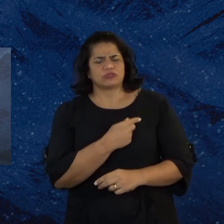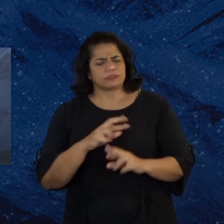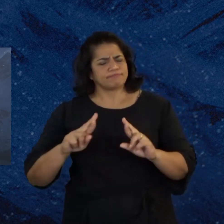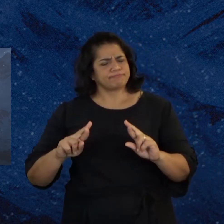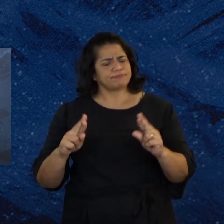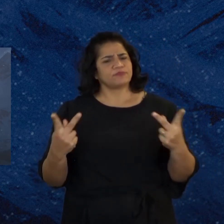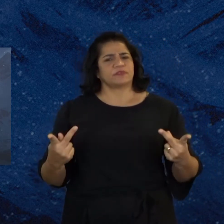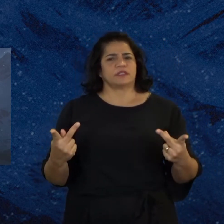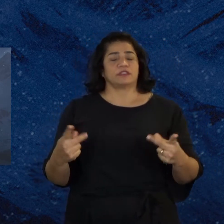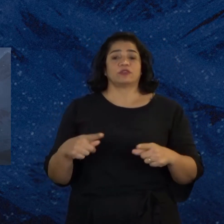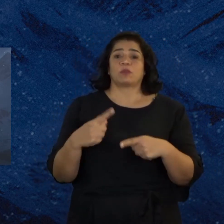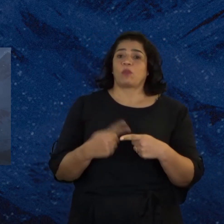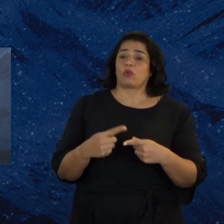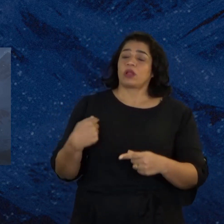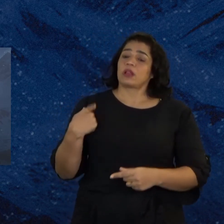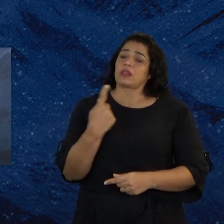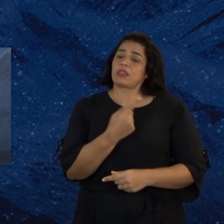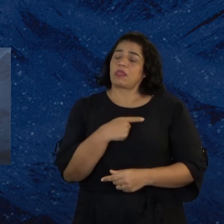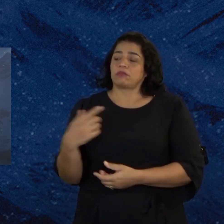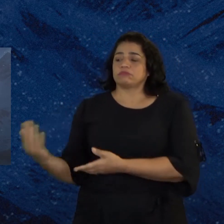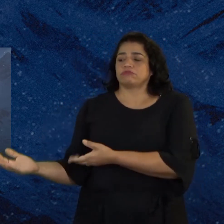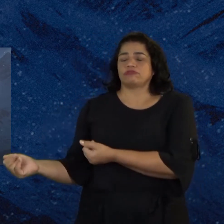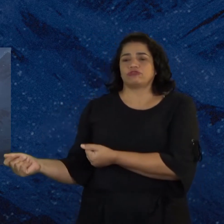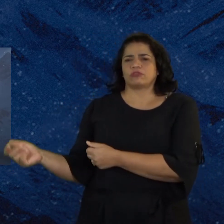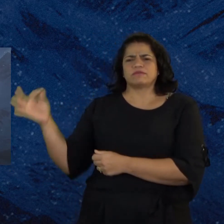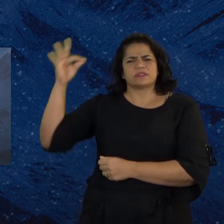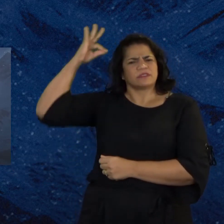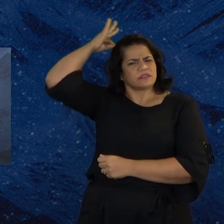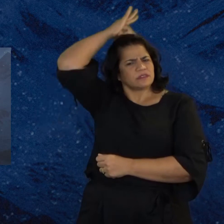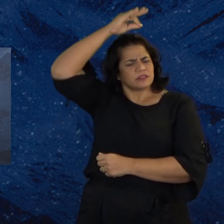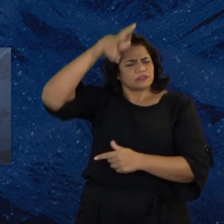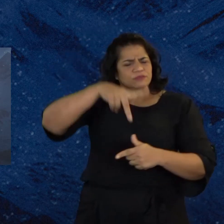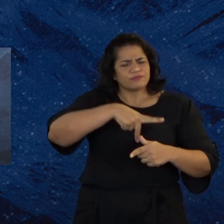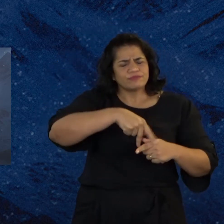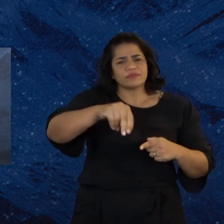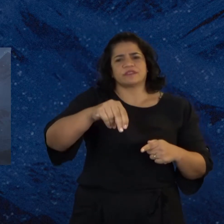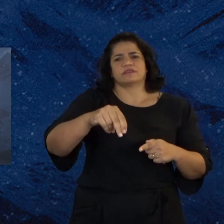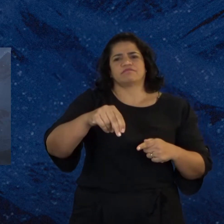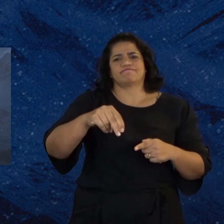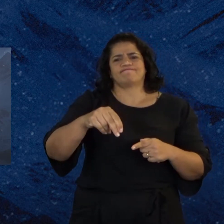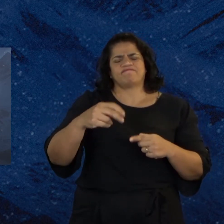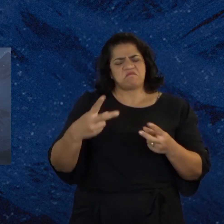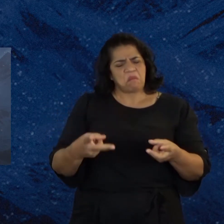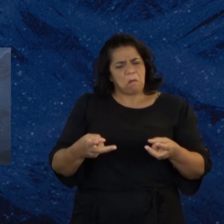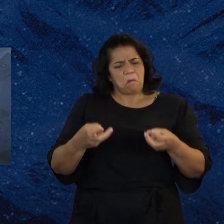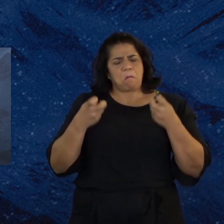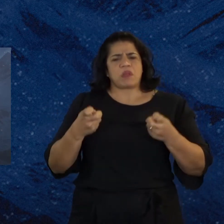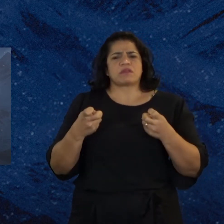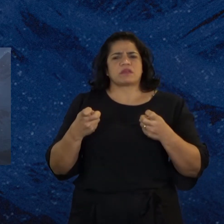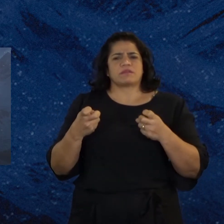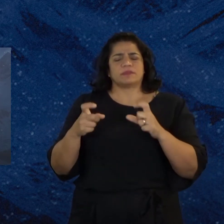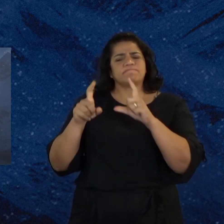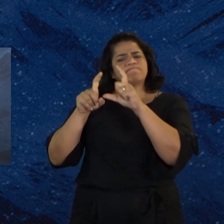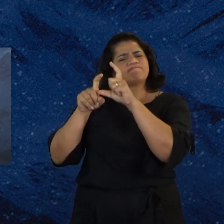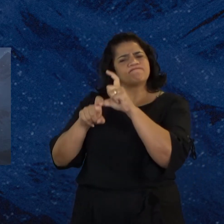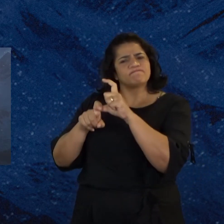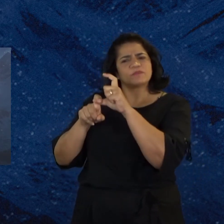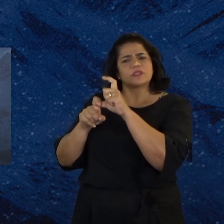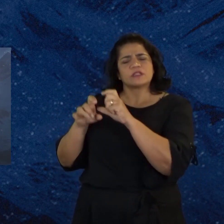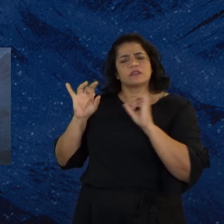vencedores, nós temos que ter discernimento. Não podemos mais nos apoiar nessas coisas mentirosas,